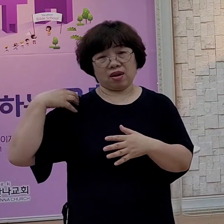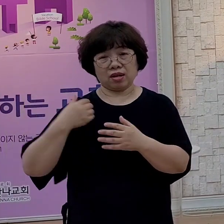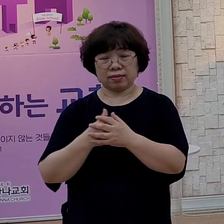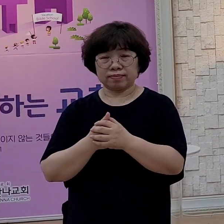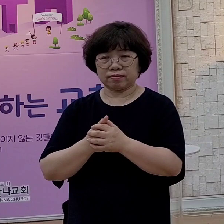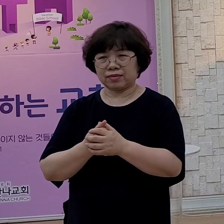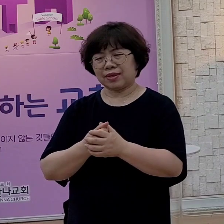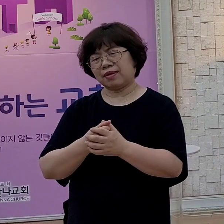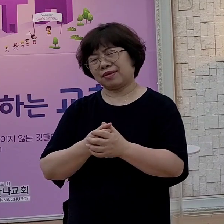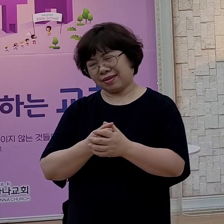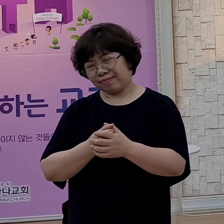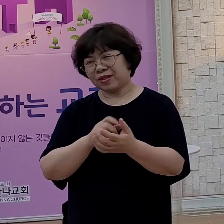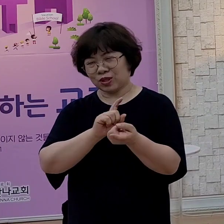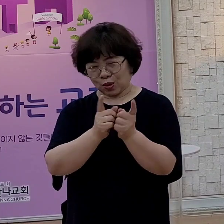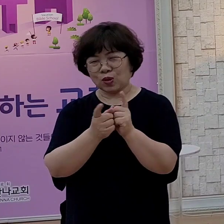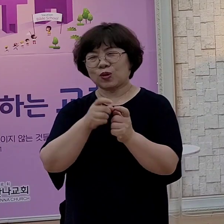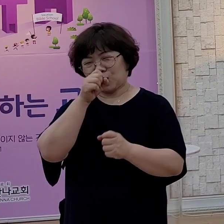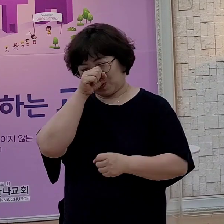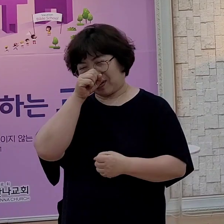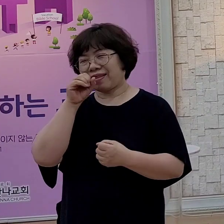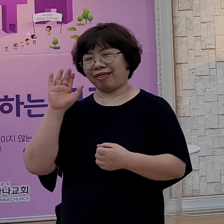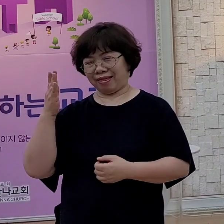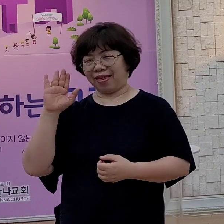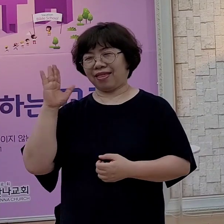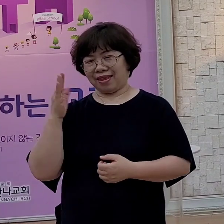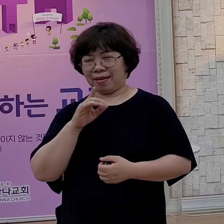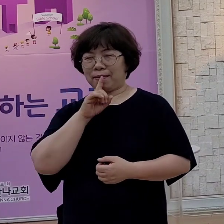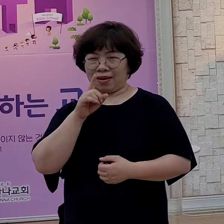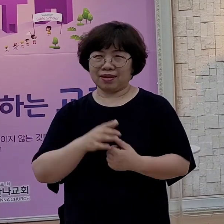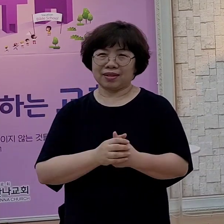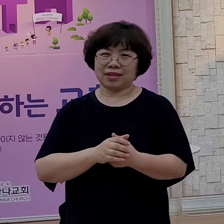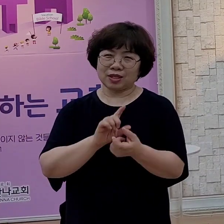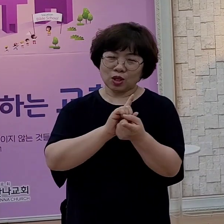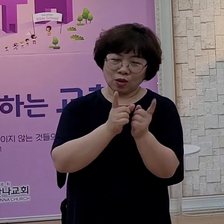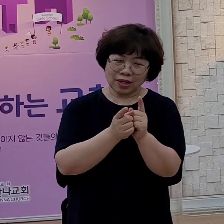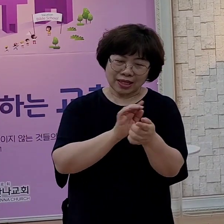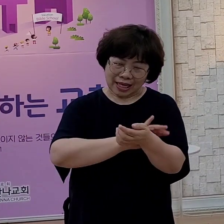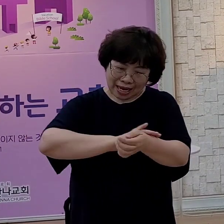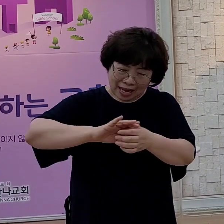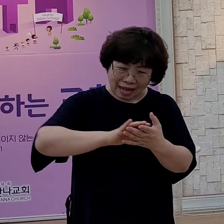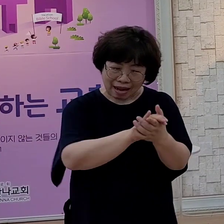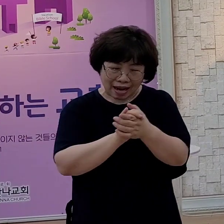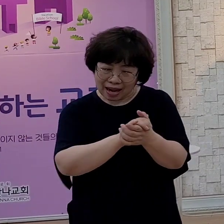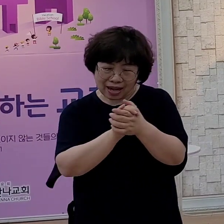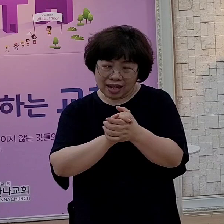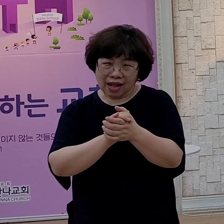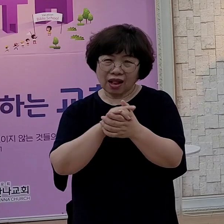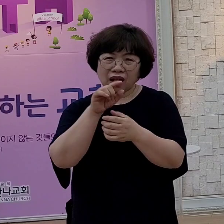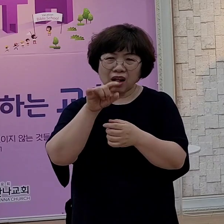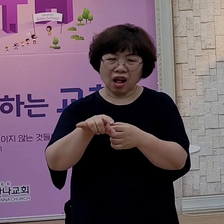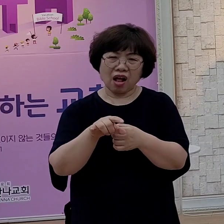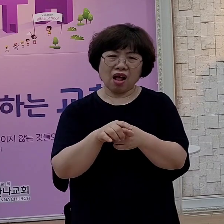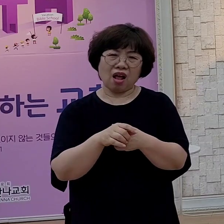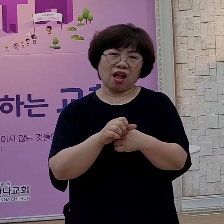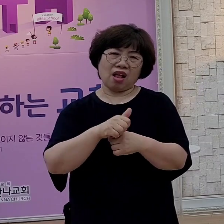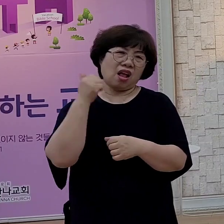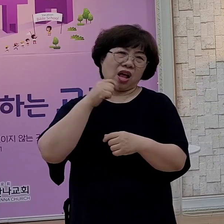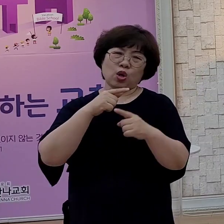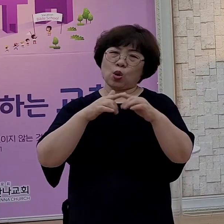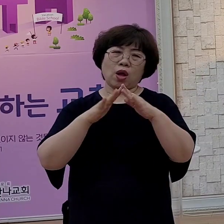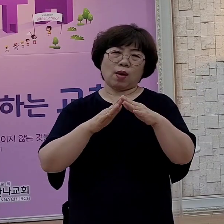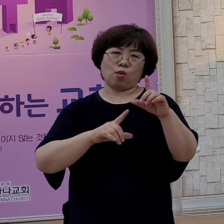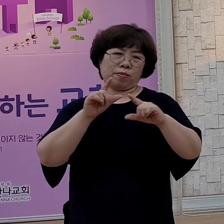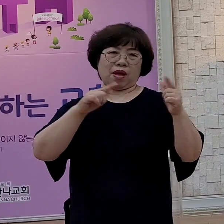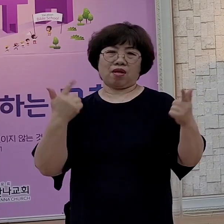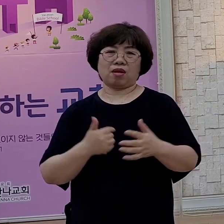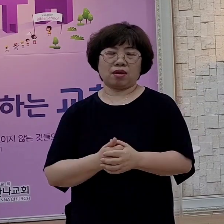아이고 뭐 좋은 게 좋지요. 뭐 서로 마음이 불편한 데는 대충 알아서 잘 절충해서 갑시다. 교회는 그런 데가 아니에요. 여러분, 제가 지난